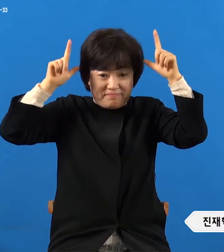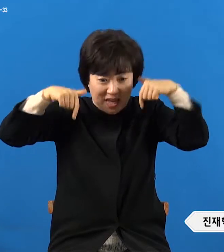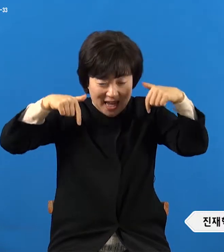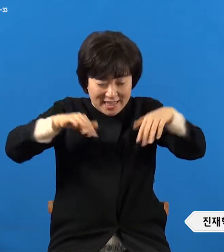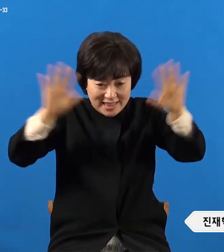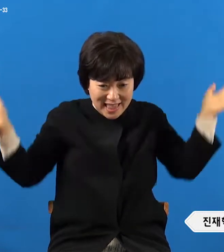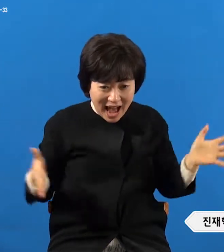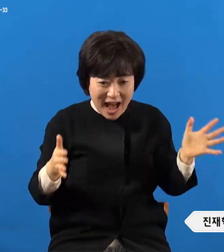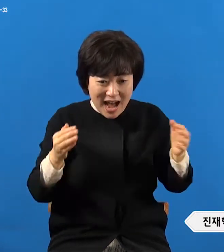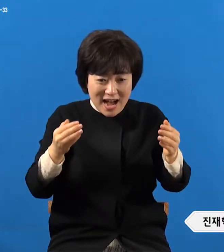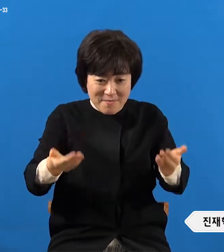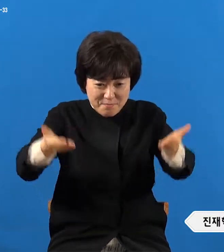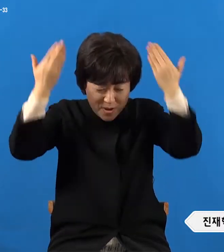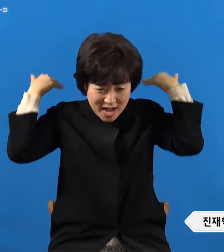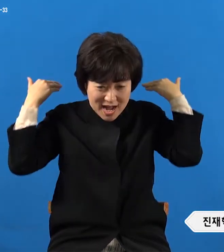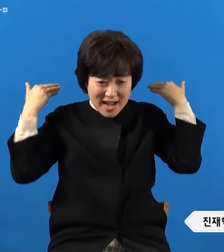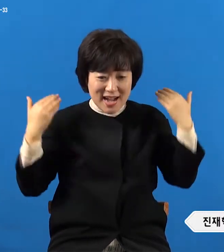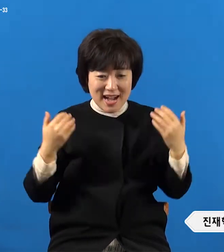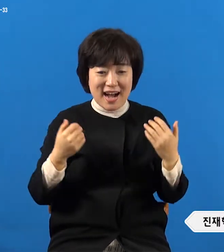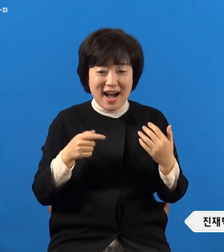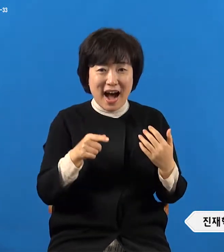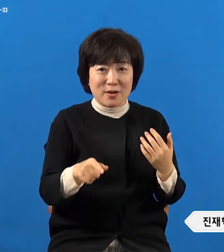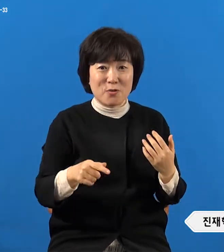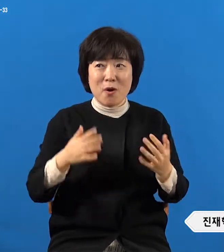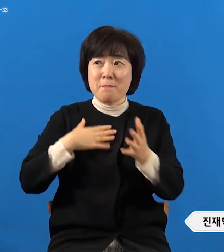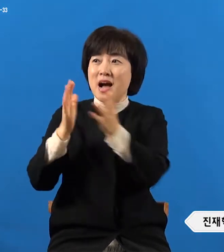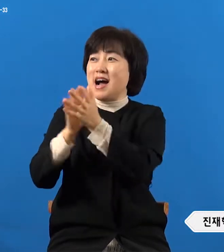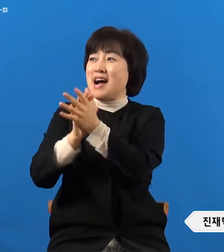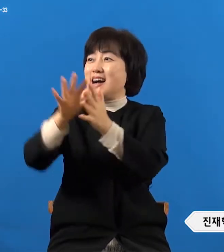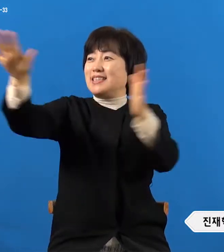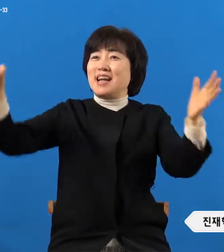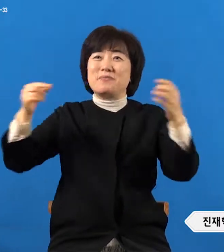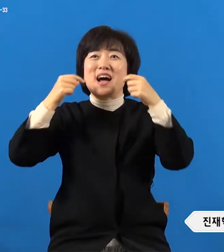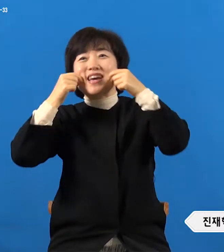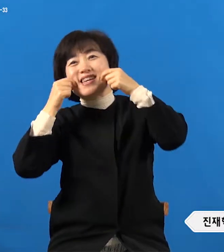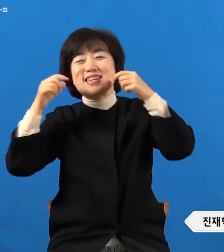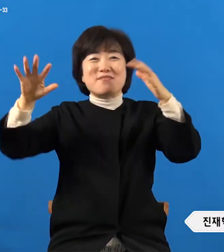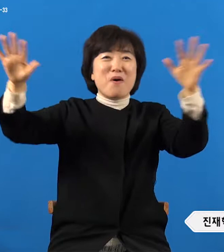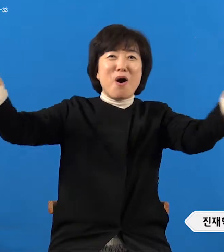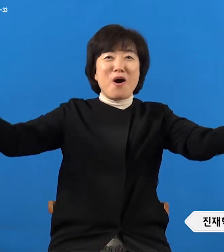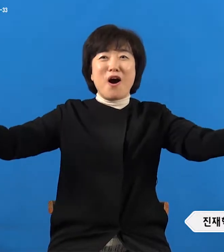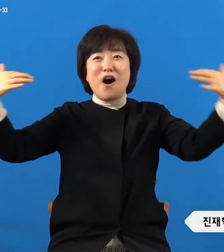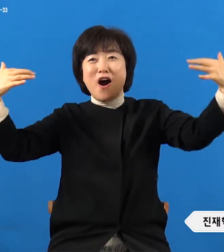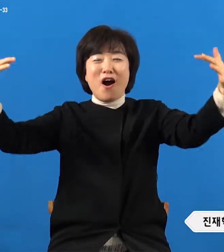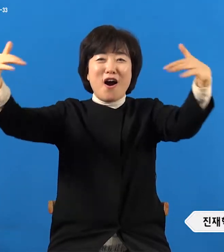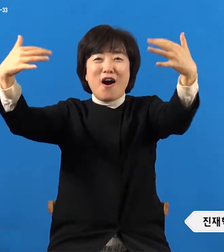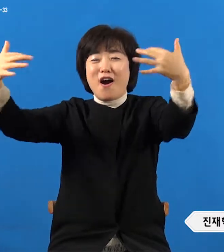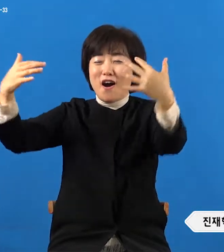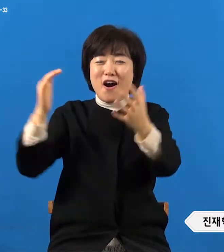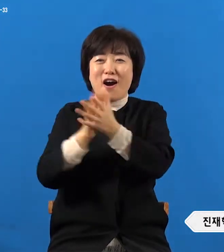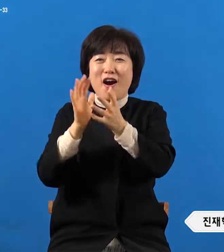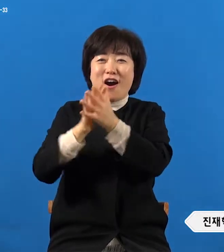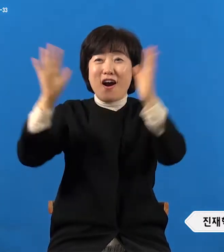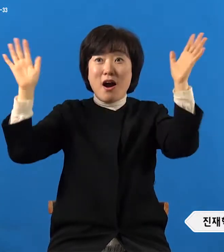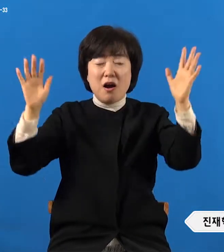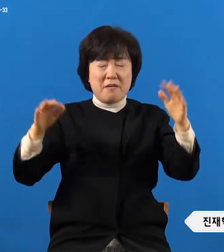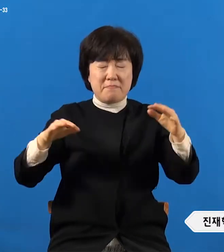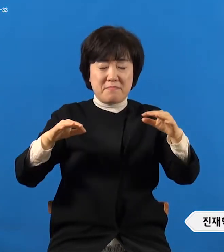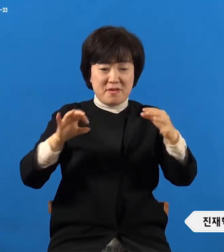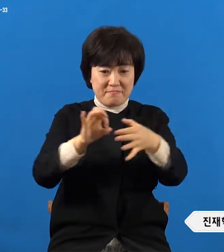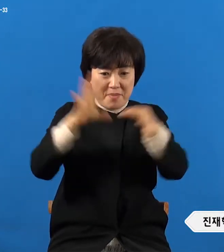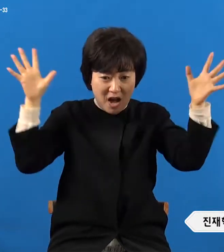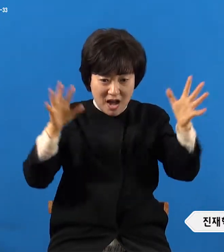박수를 받고 있는 서커스 중간이란 사실도 잊어버리고 자기가 좋아하는 과일을 향해서 자기의 온 옷을 다